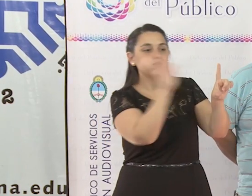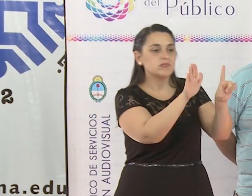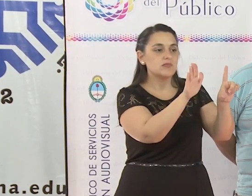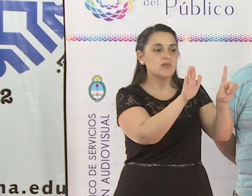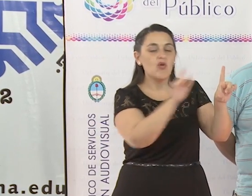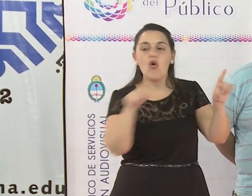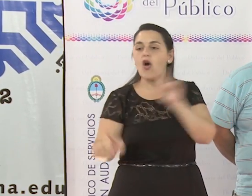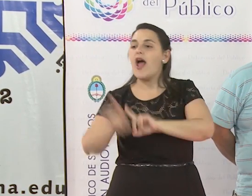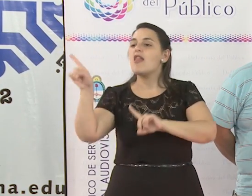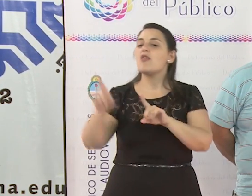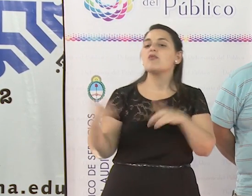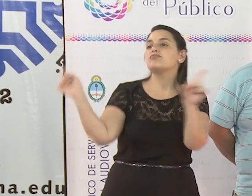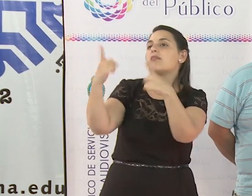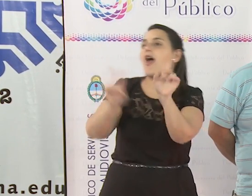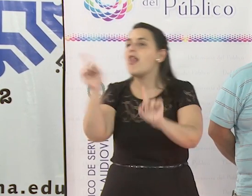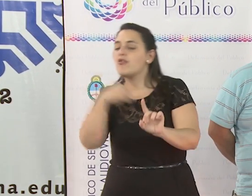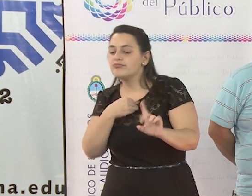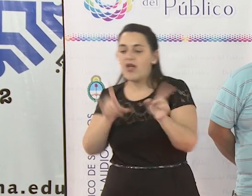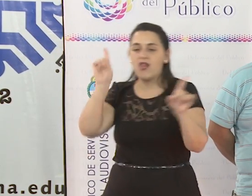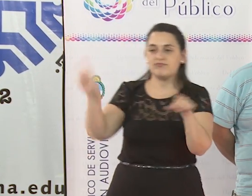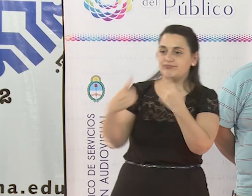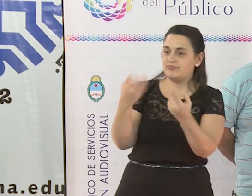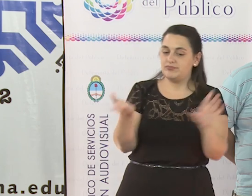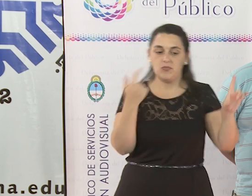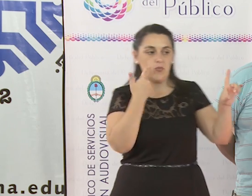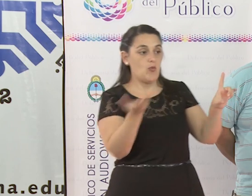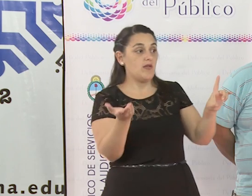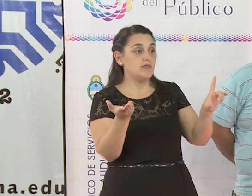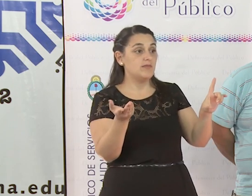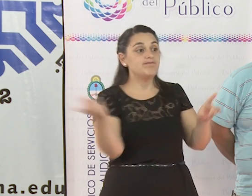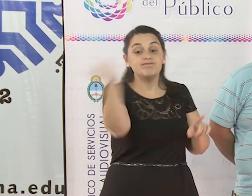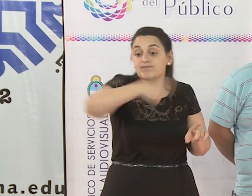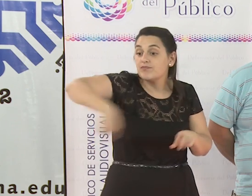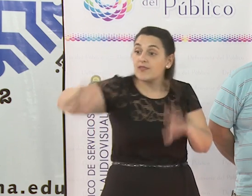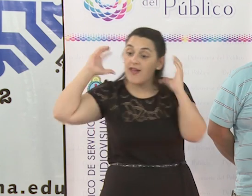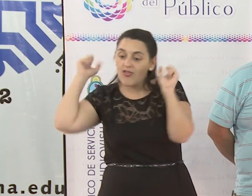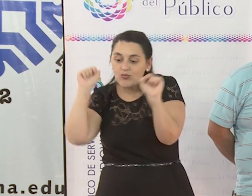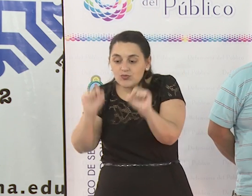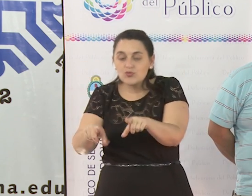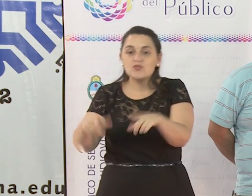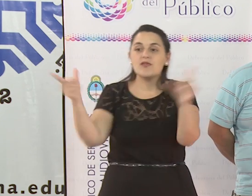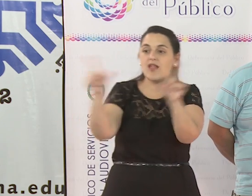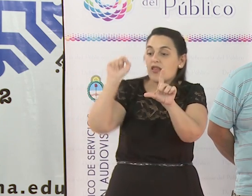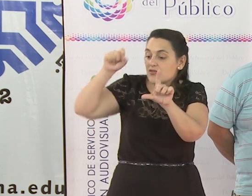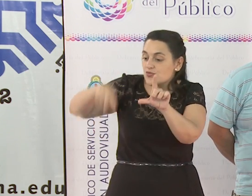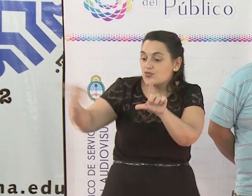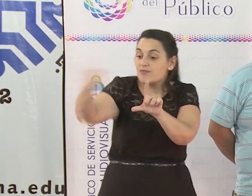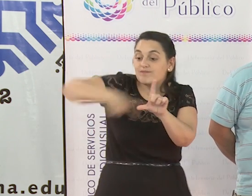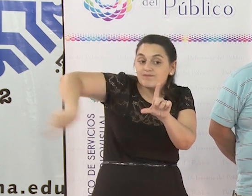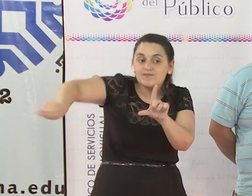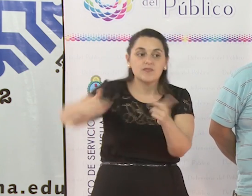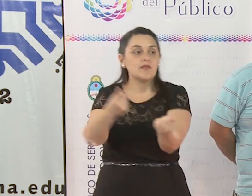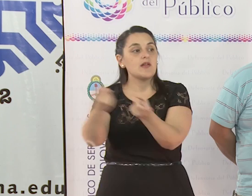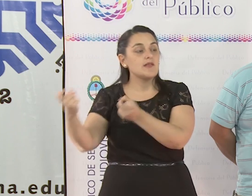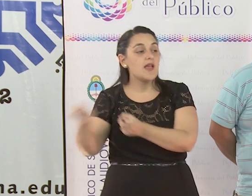hecho tanto alguna ceremonia me parece que es necesario que los medios de pueblos originarios como de otros hermanos que acá escuchábamos y planteaban sus